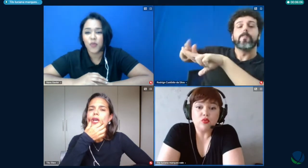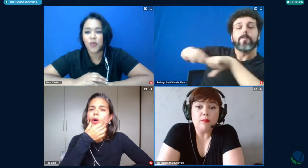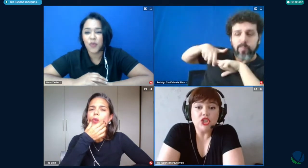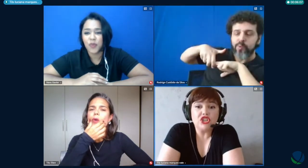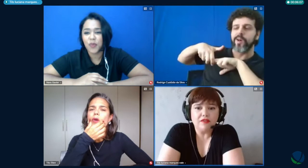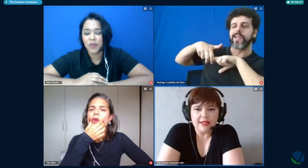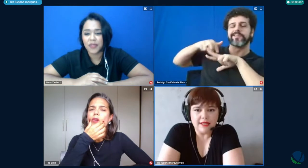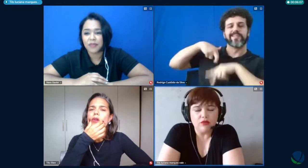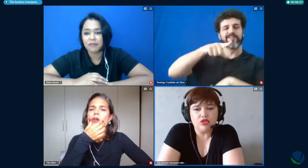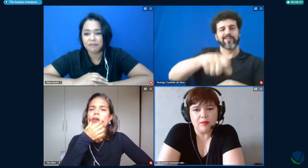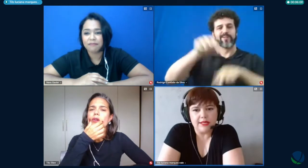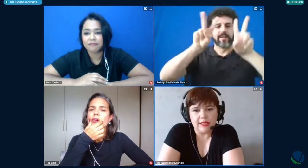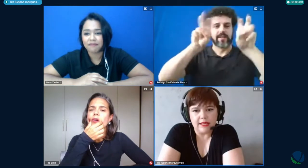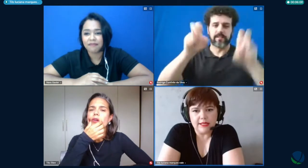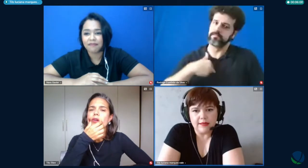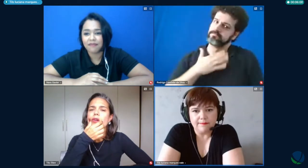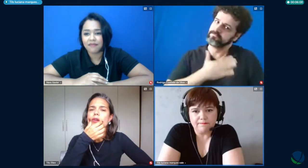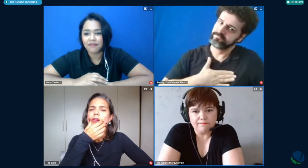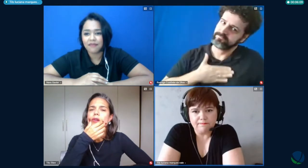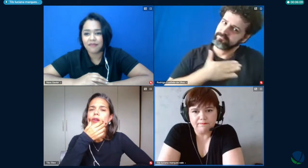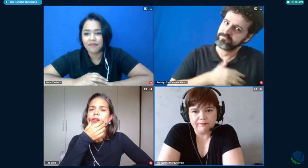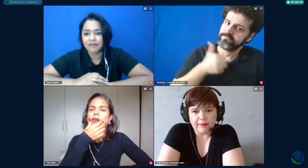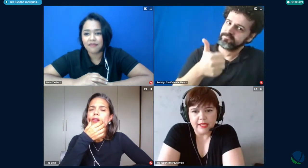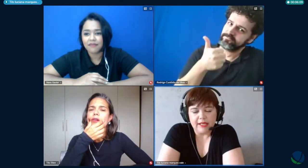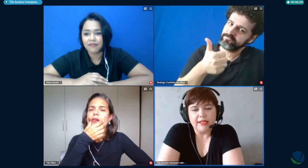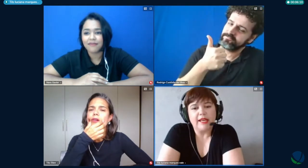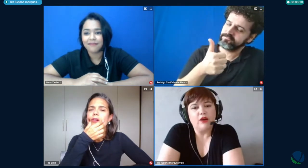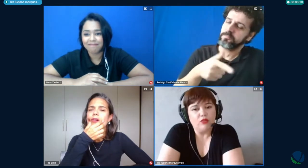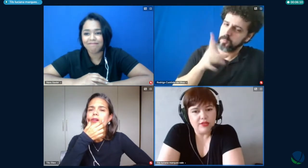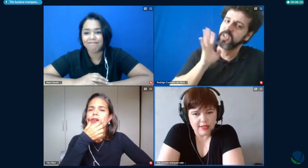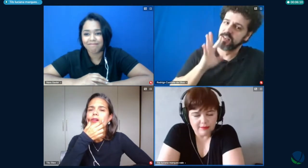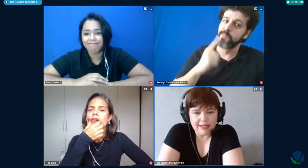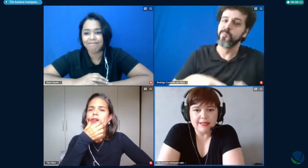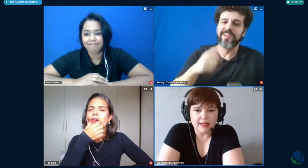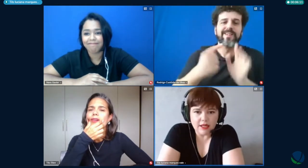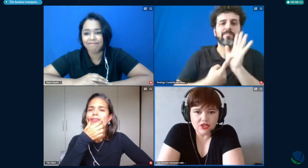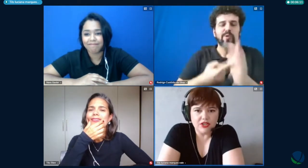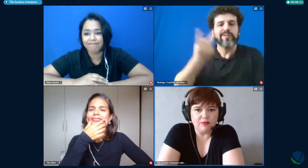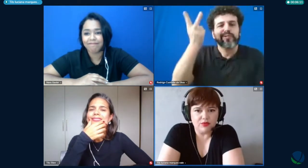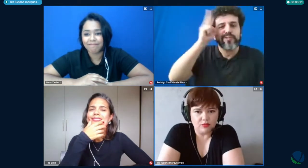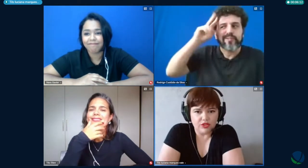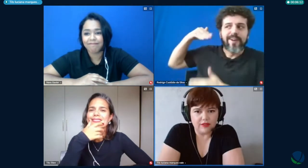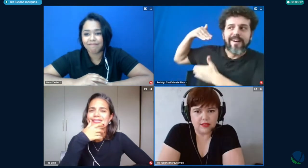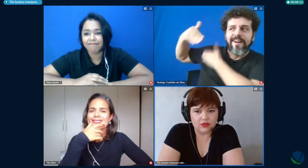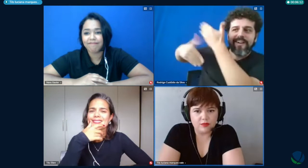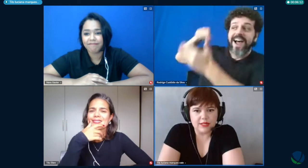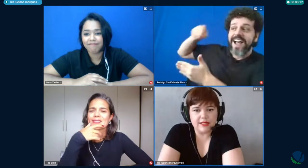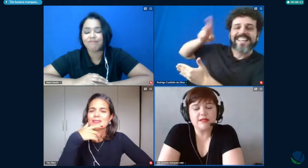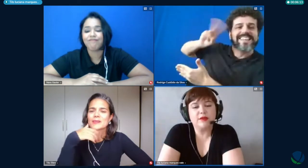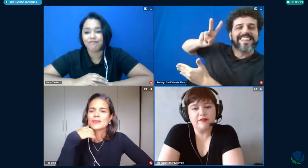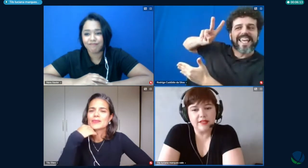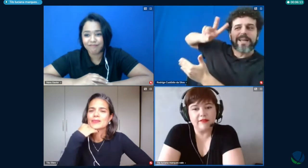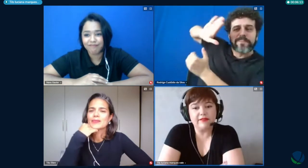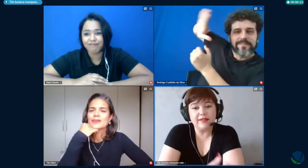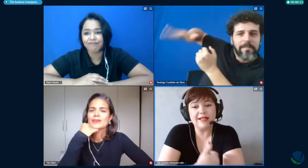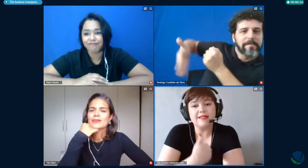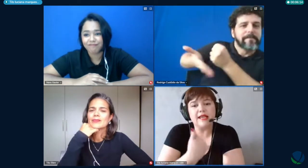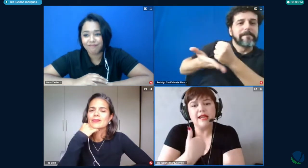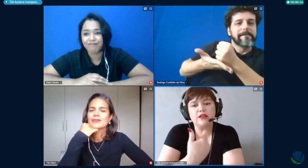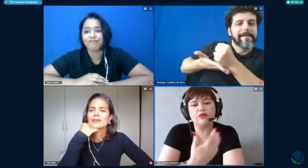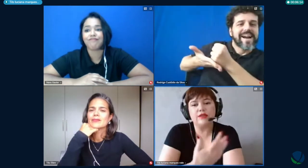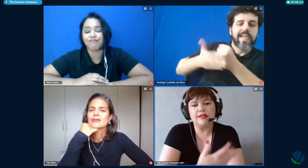a sua motivação de pesquisa. E aí eu gostei bastante da sua motivação de pesquisa, porque você